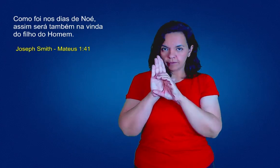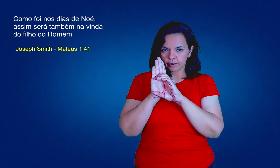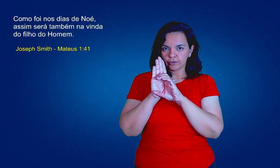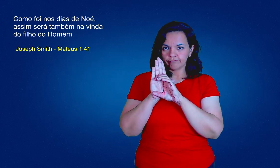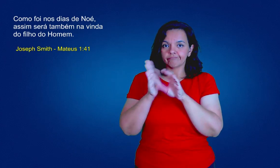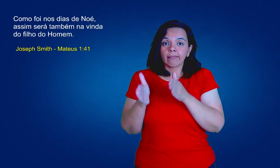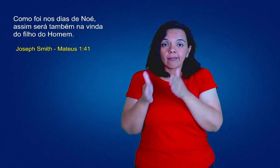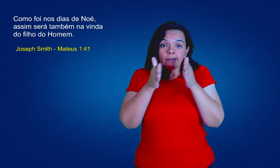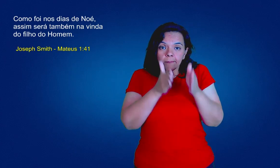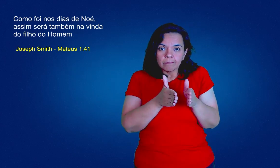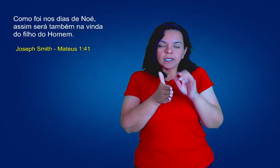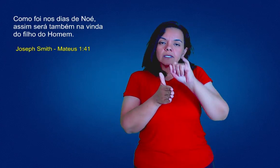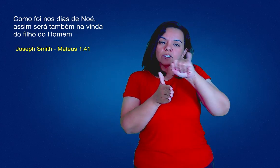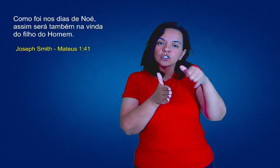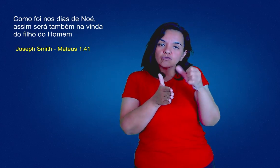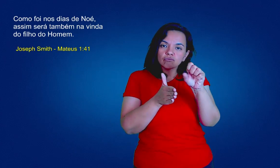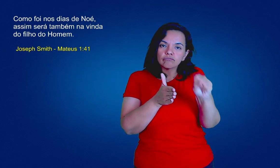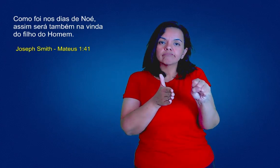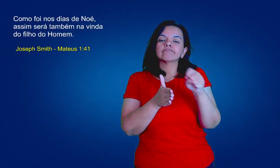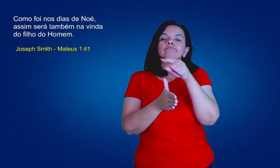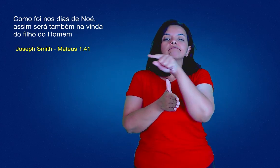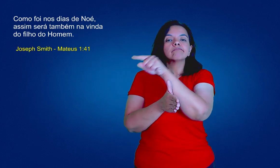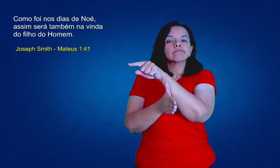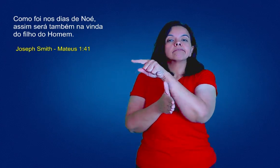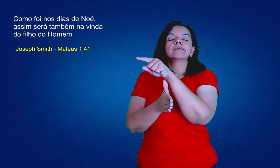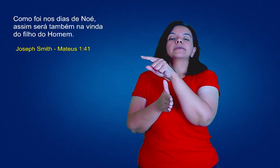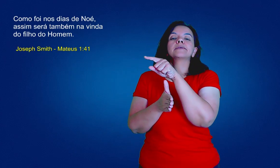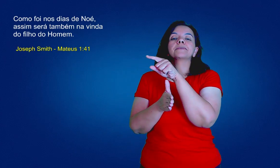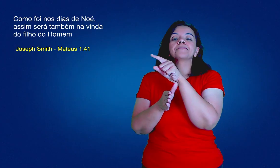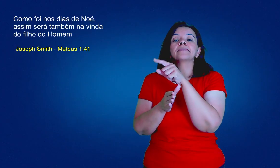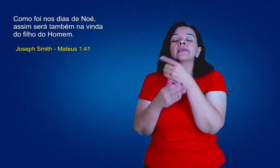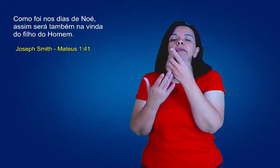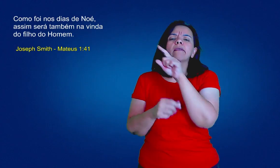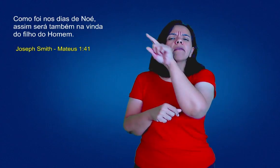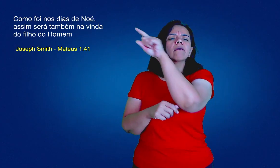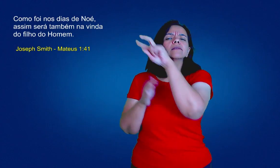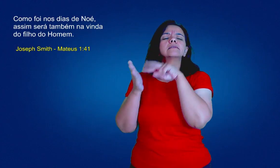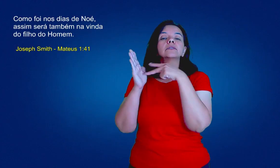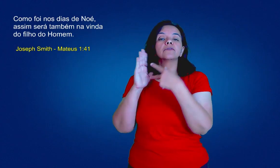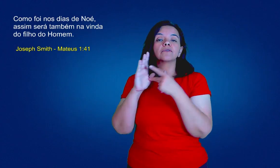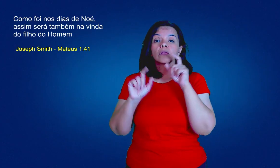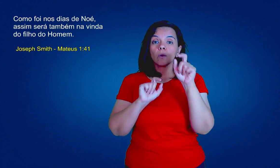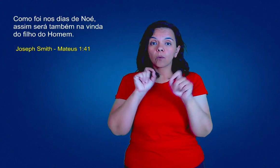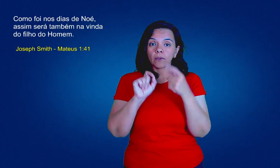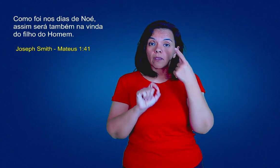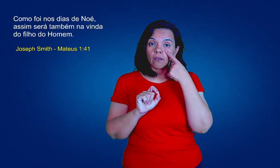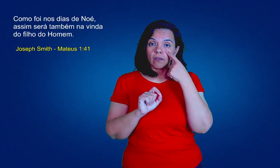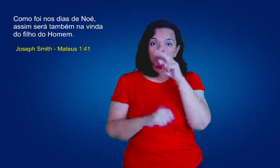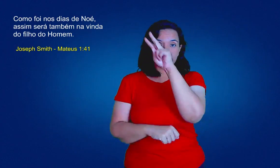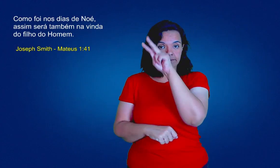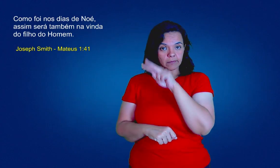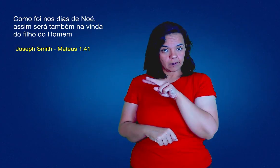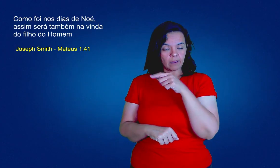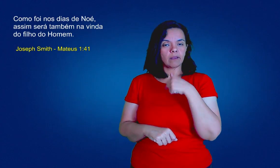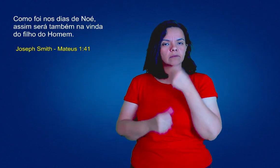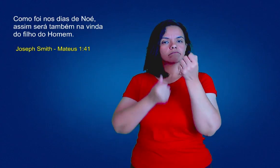Convênios, também na seção Joseph Smith, Mateus 1:41. Então, o significado